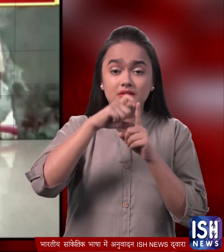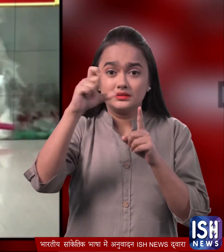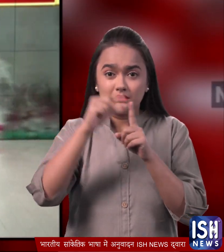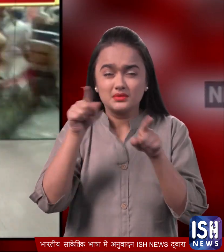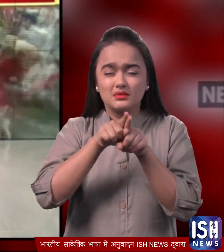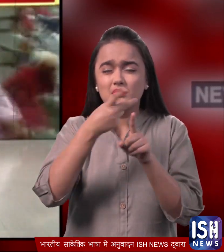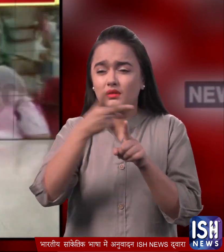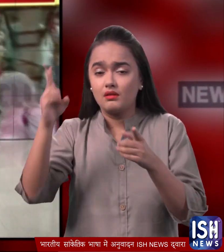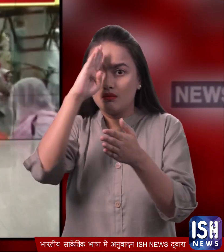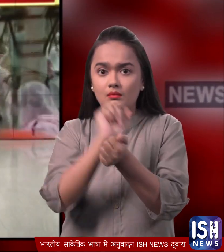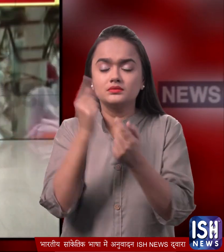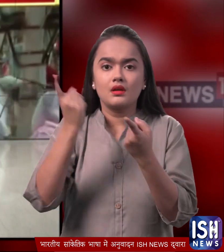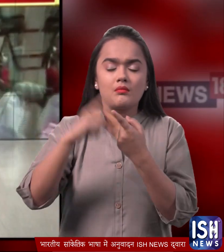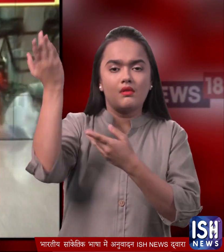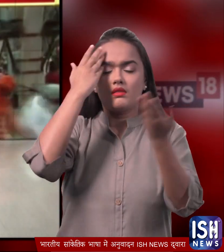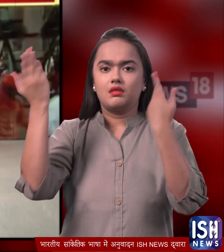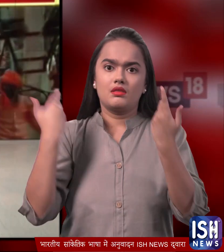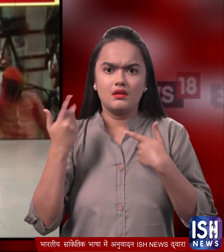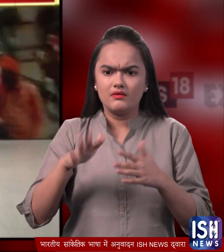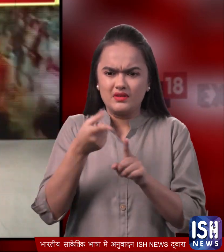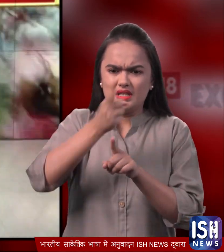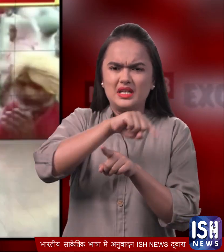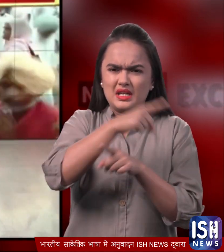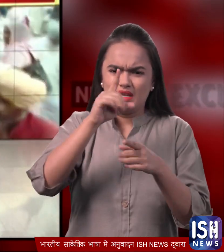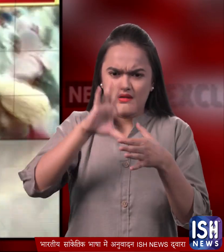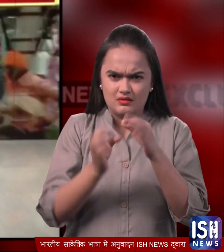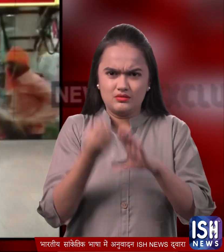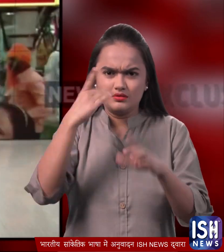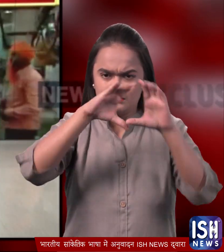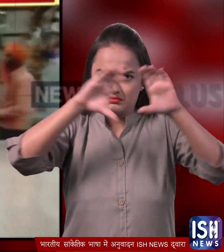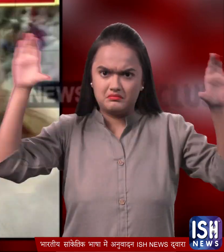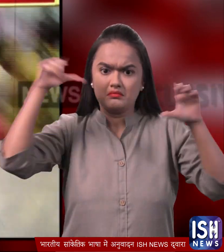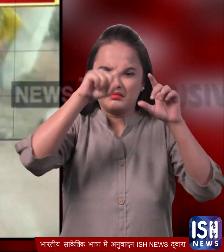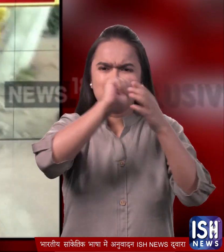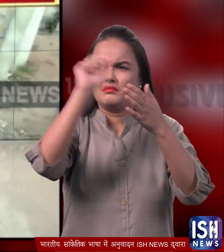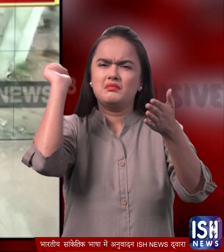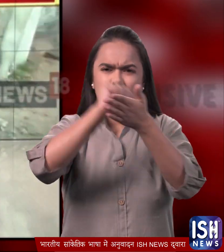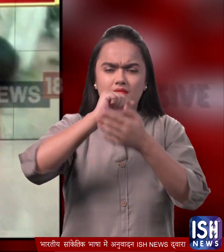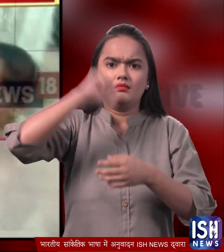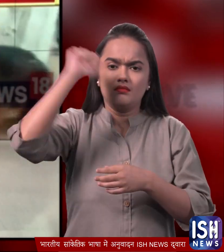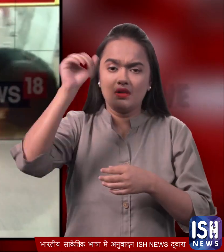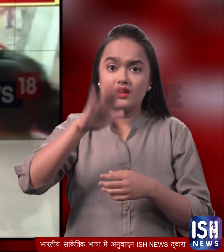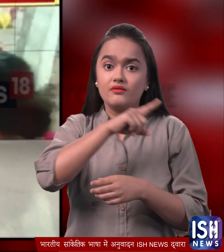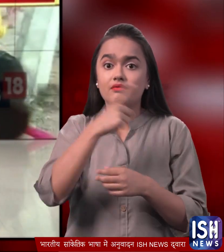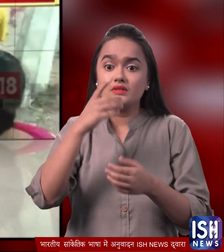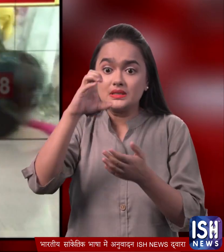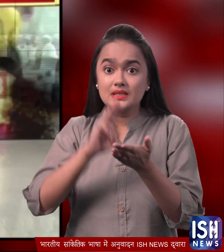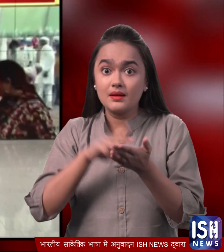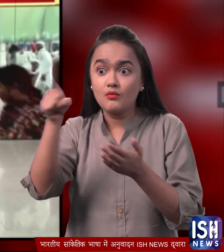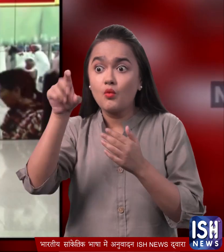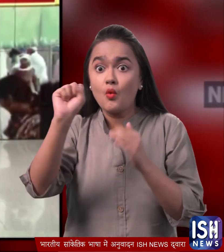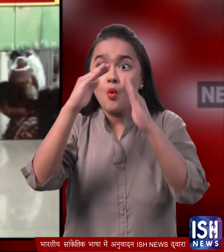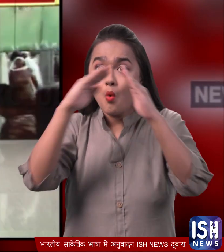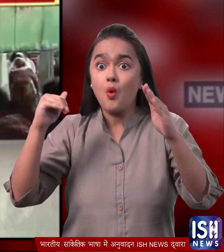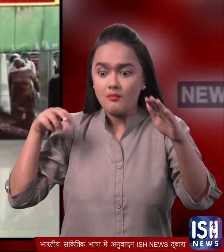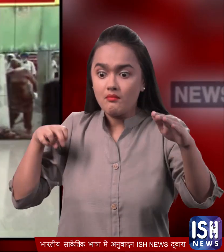हो गए। एक दिन पहले जमीन प्राप्ति संघर्ष समिति नाम के संगठन के बैनर तले प्रदर्शनकारी मुख्यमंत्री चरणजीत सिंह चन्नी के घर